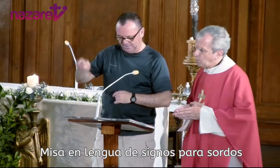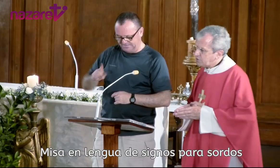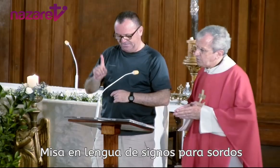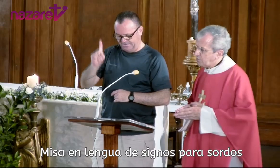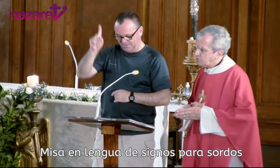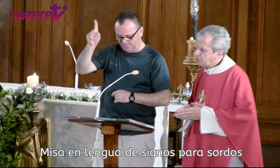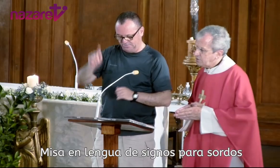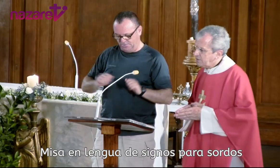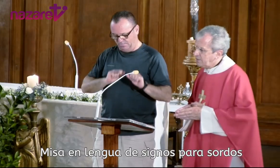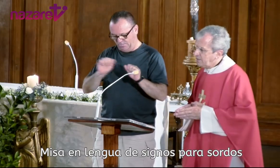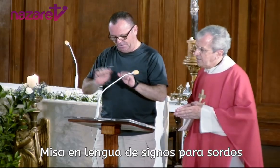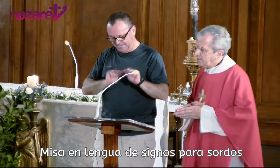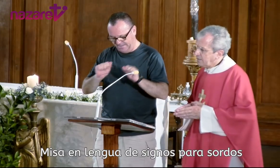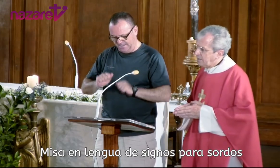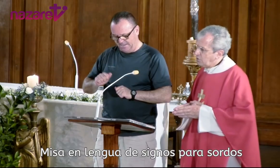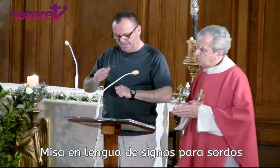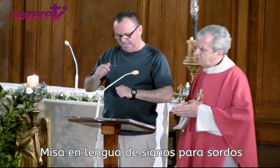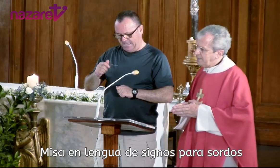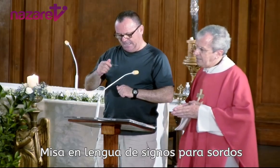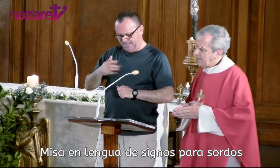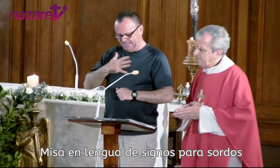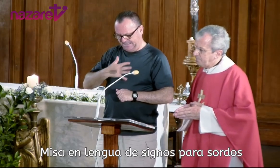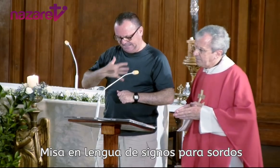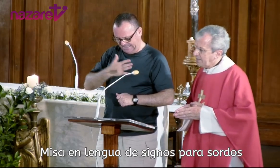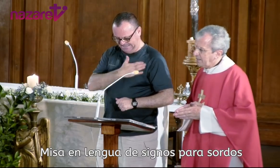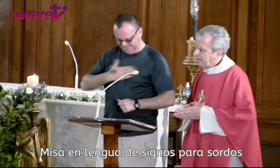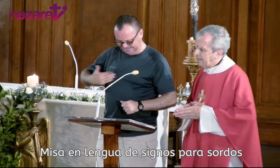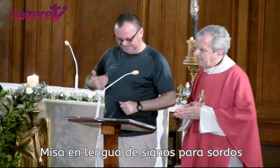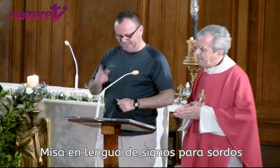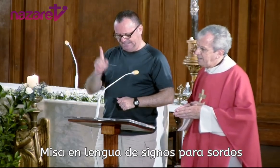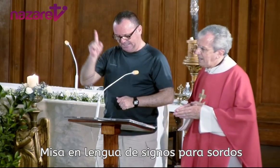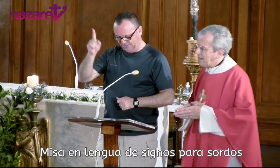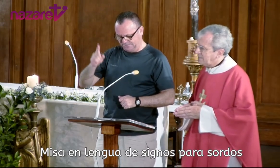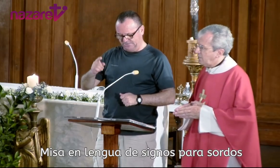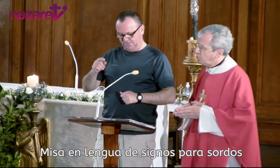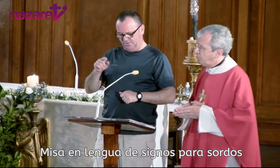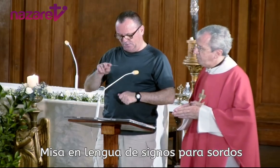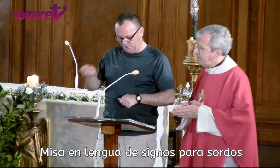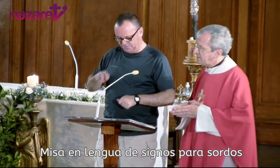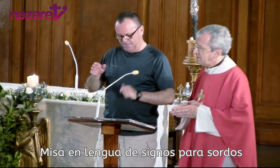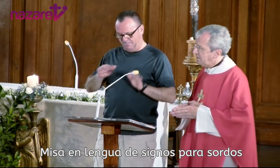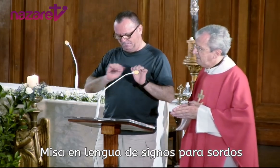nuestro Dios. Que Dios nos bendiga, que le teman hasta los confines del